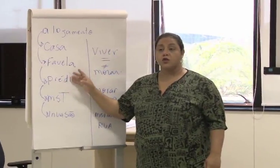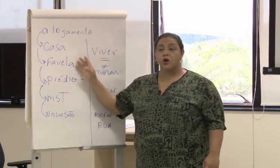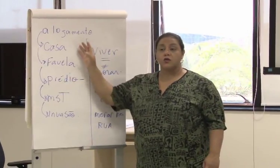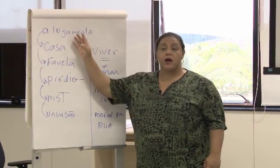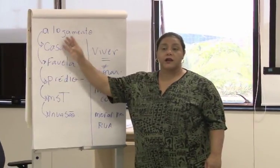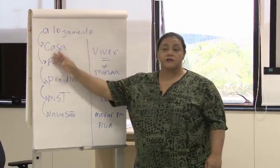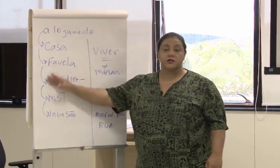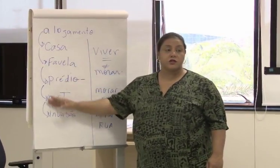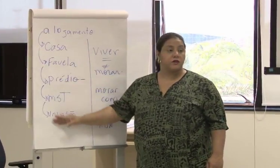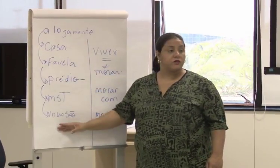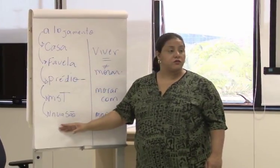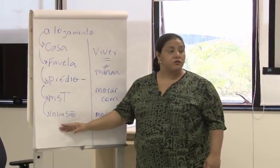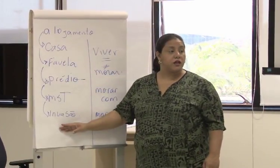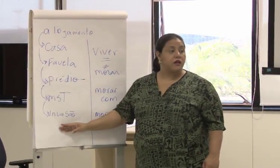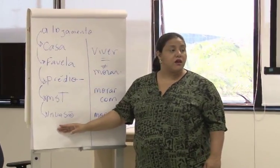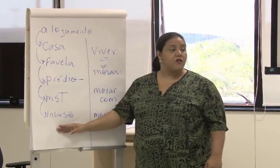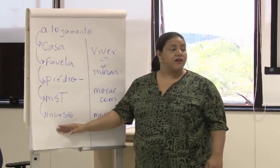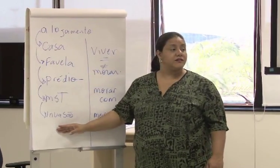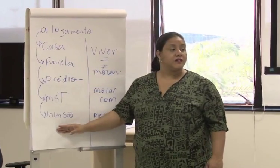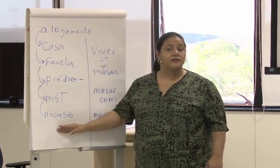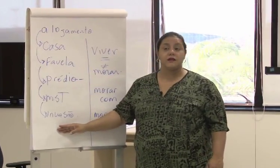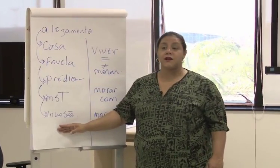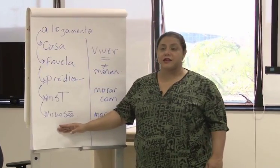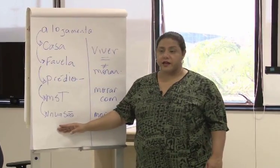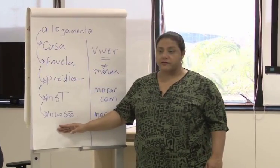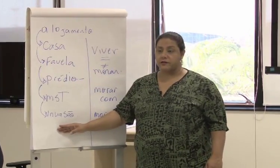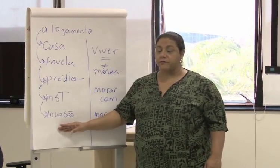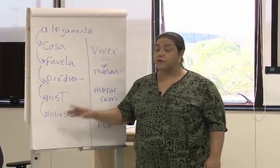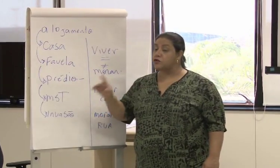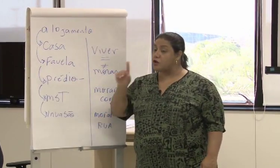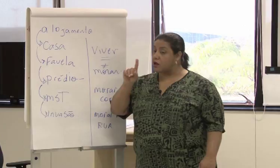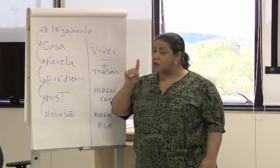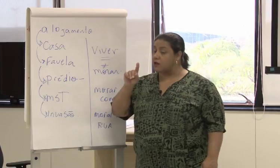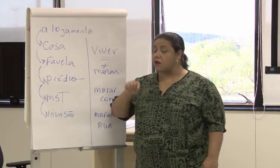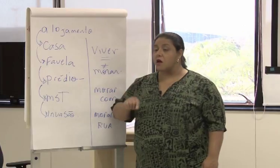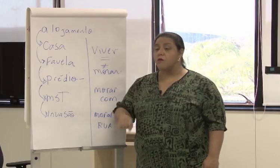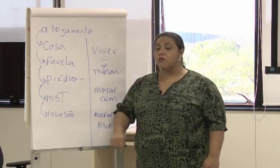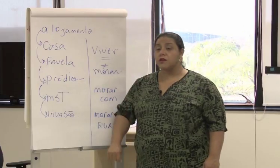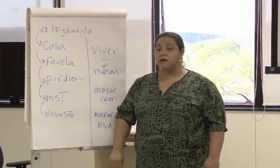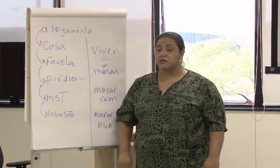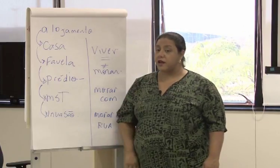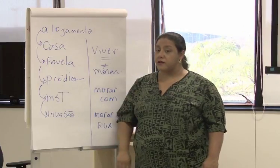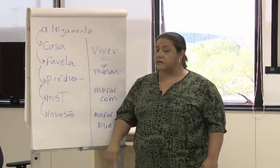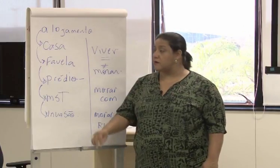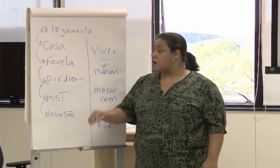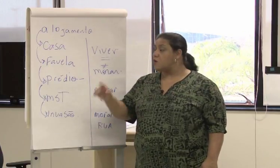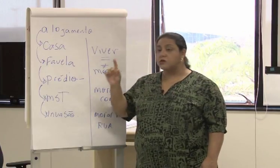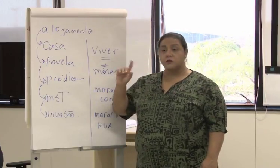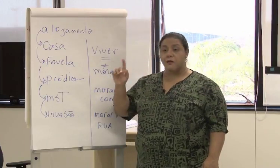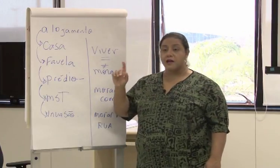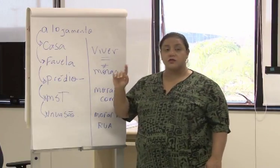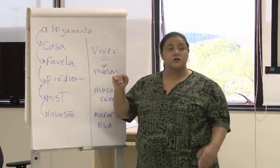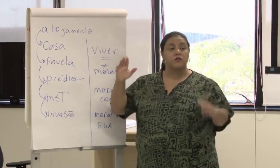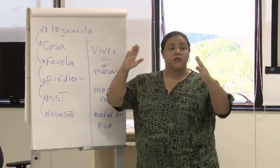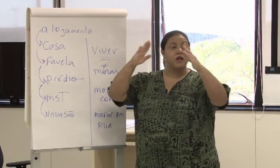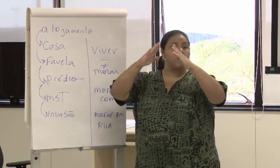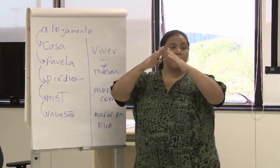Todo o resto que a gente vai construir vai ser em cima desse. Só que, muitas vezes, os espaços não têm uma